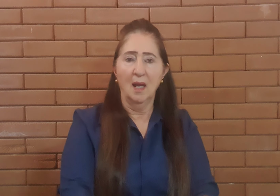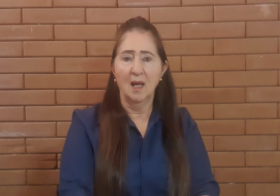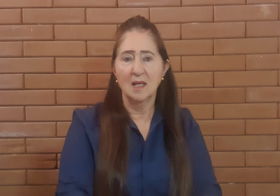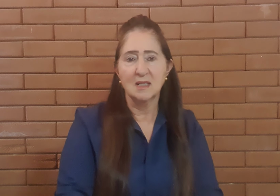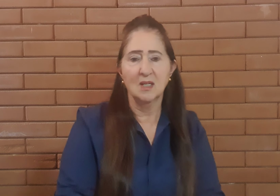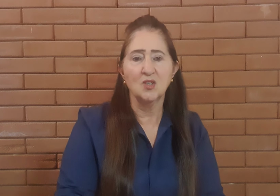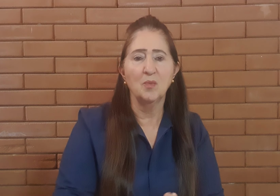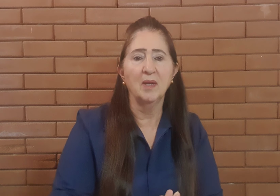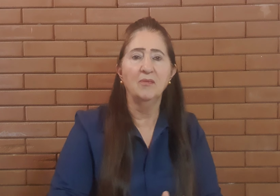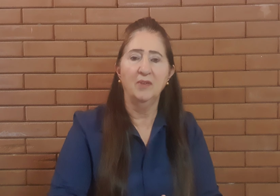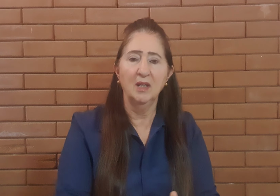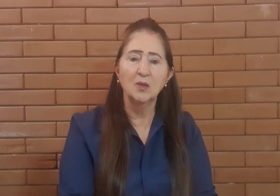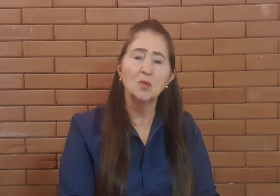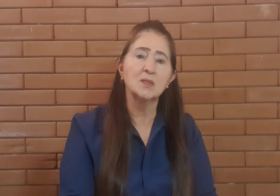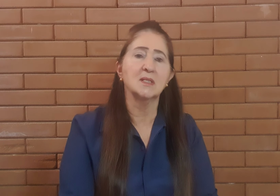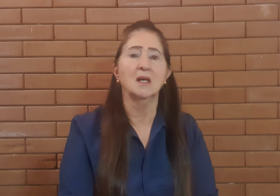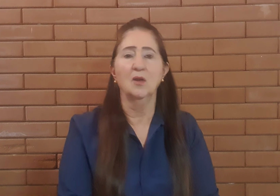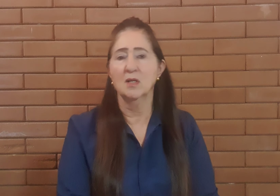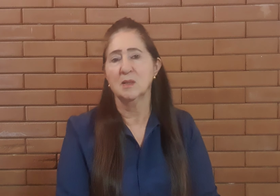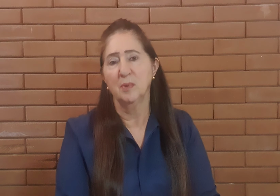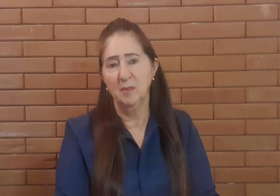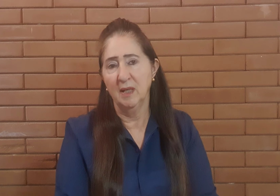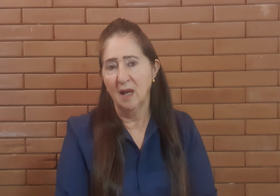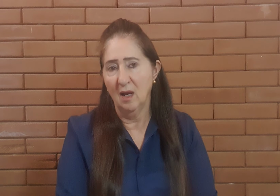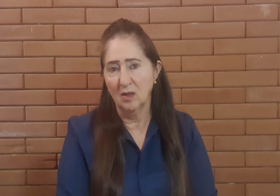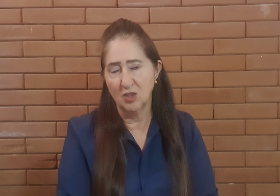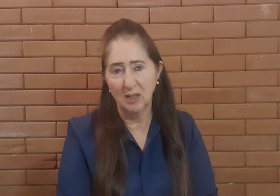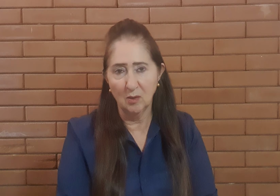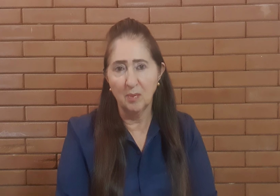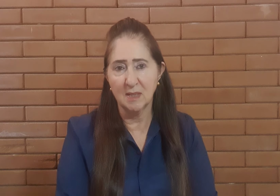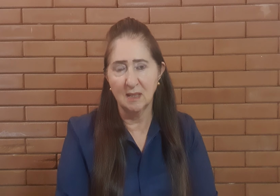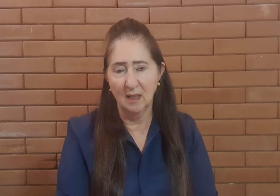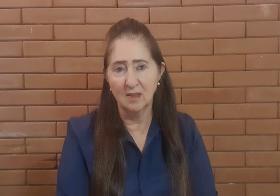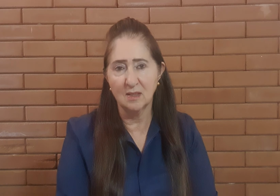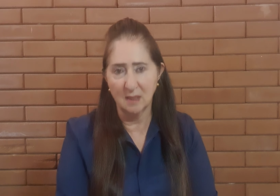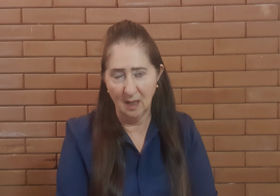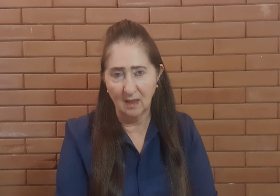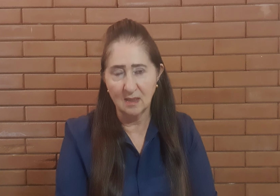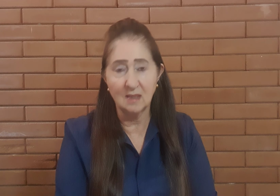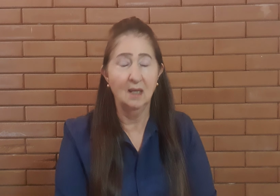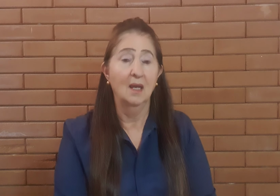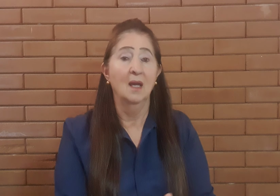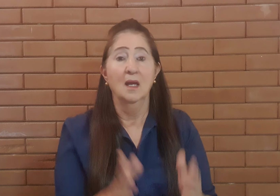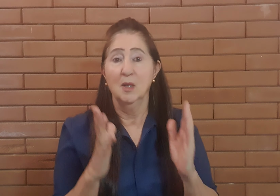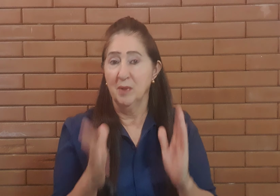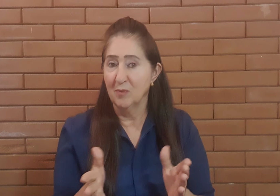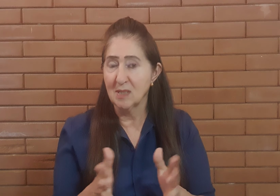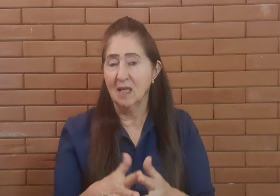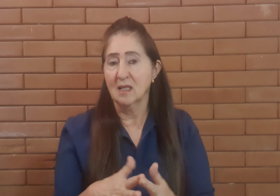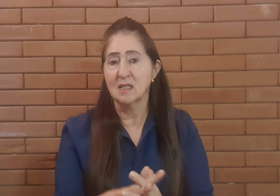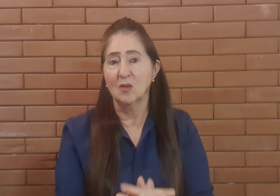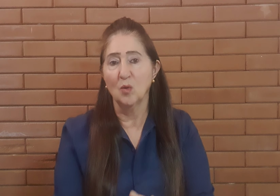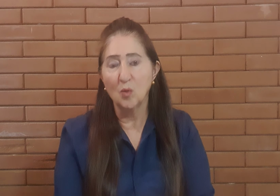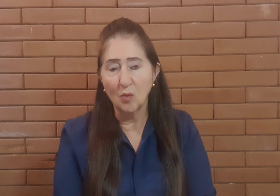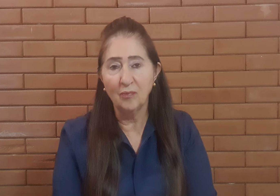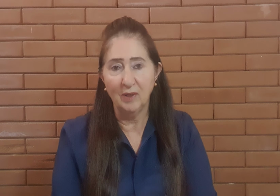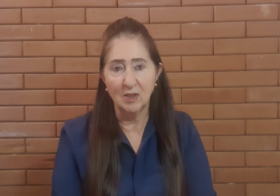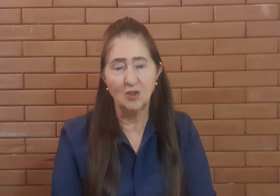Olá, sejam bem-vindos à nossa primeira aula de língua brasileira de sinais. E para você que aceitou o convite